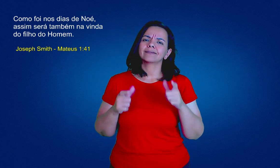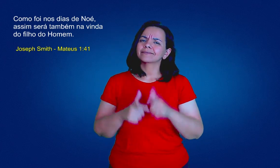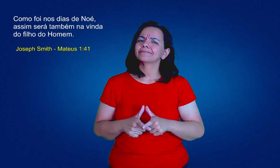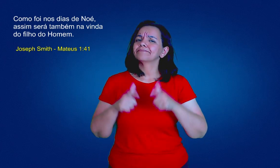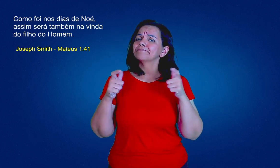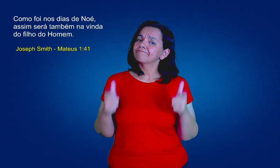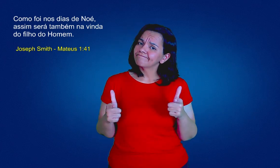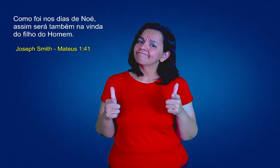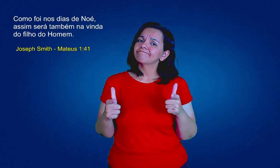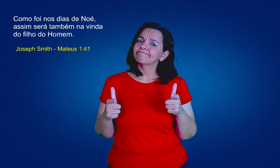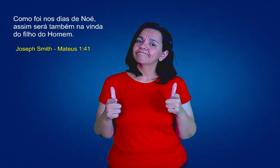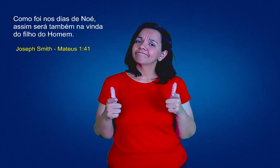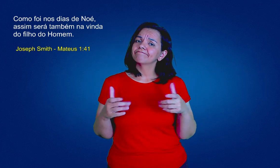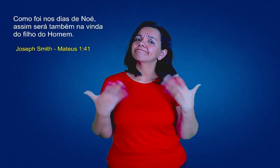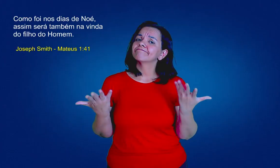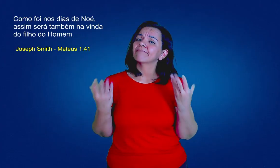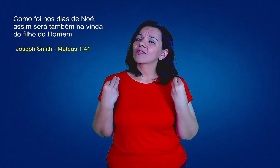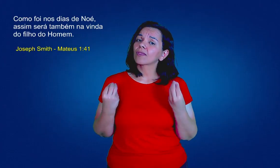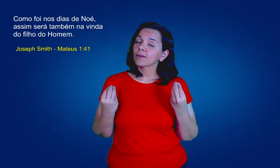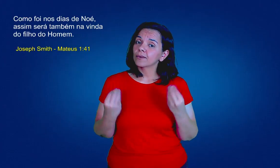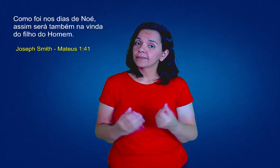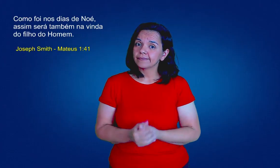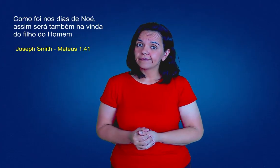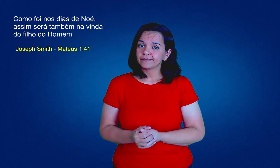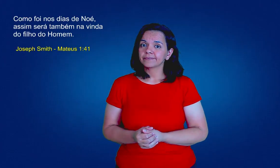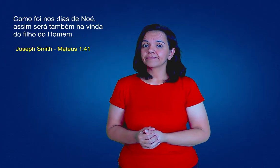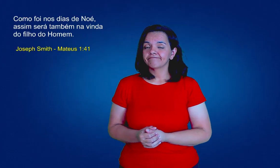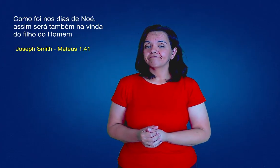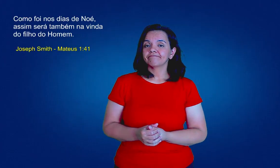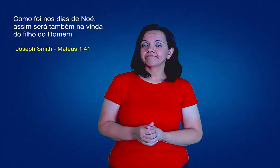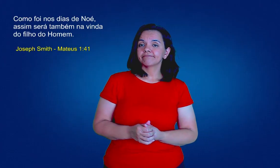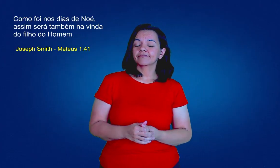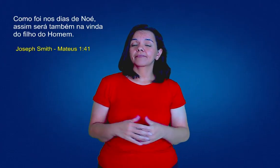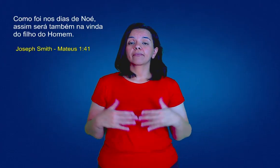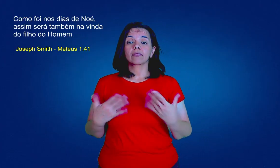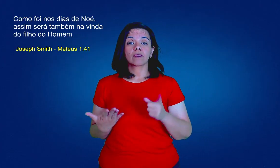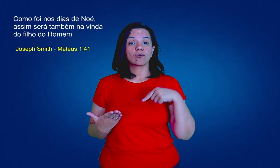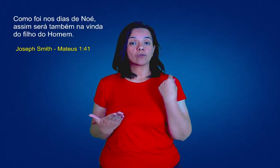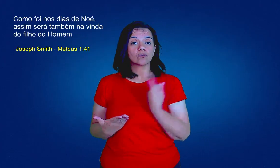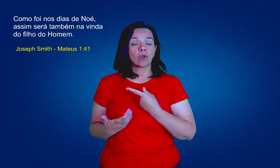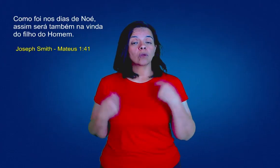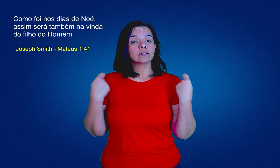são obedientes, mas muitos não.